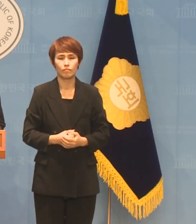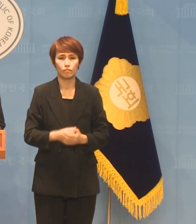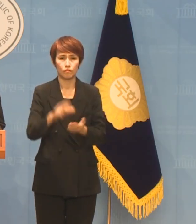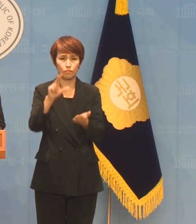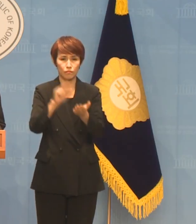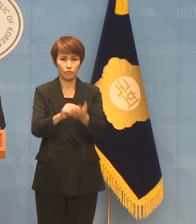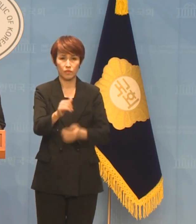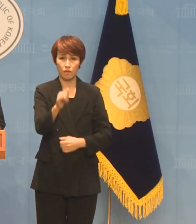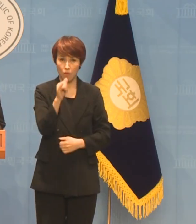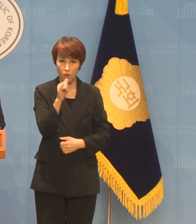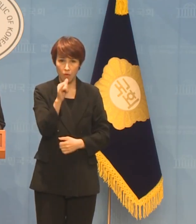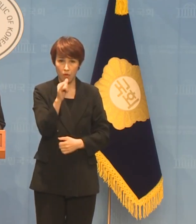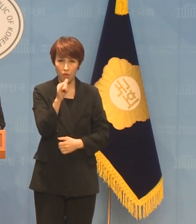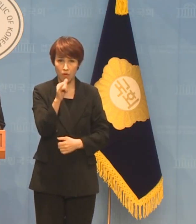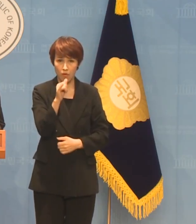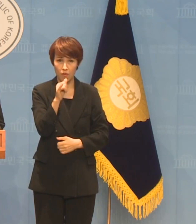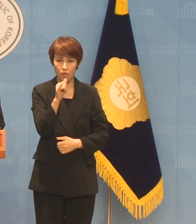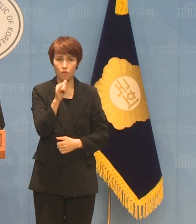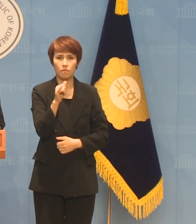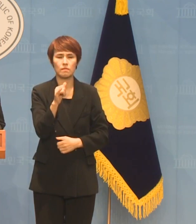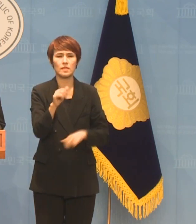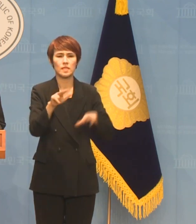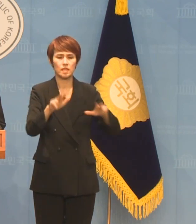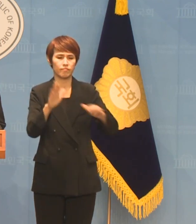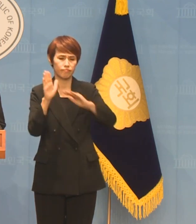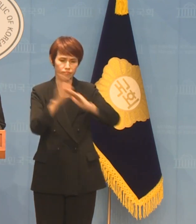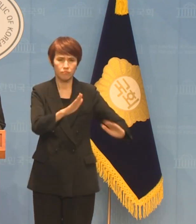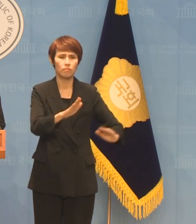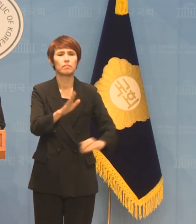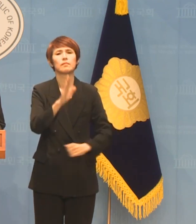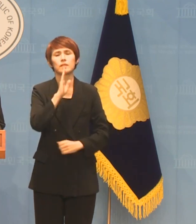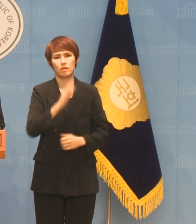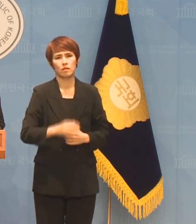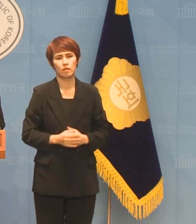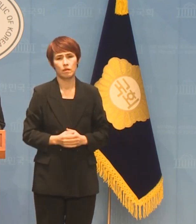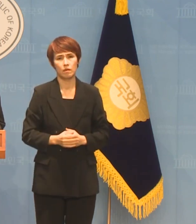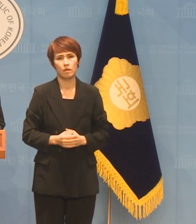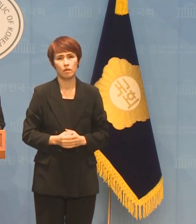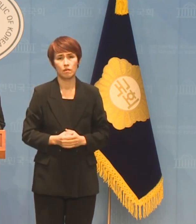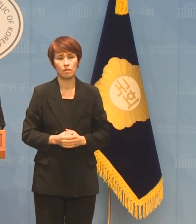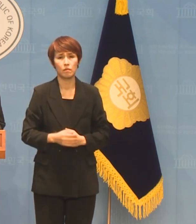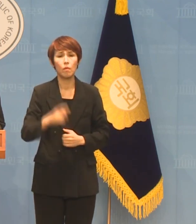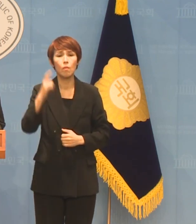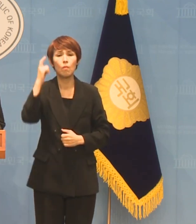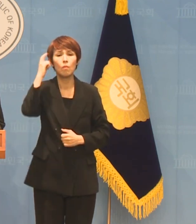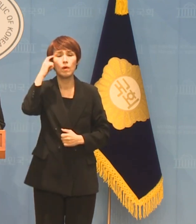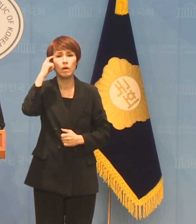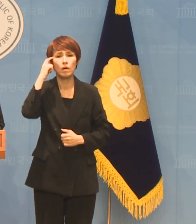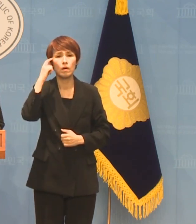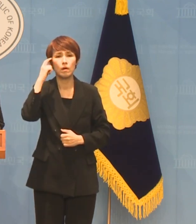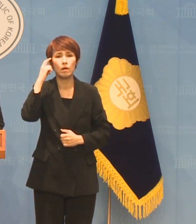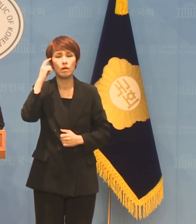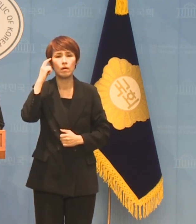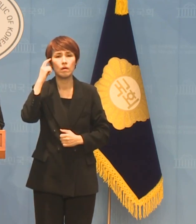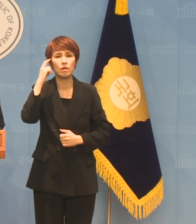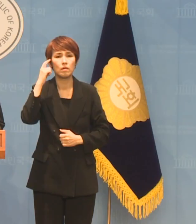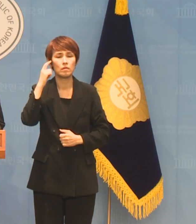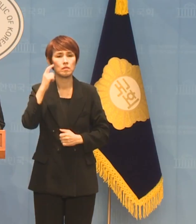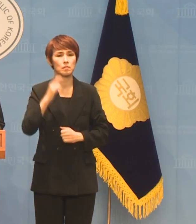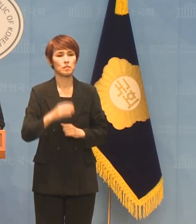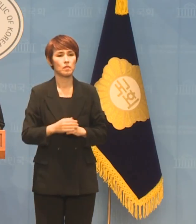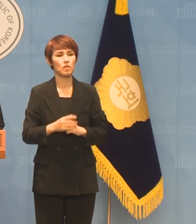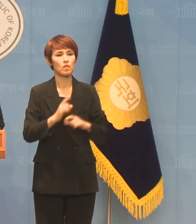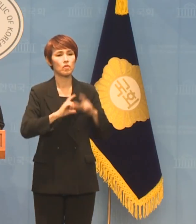있다면 즉시 각하해야 마땅한데 무슨 이유로 하자를 보완할 기회를